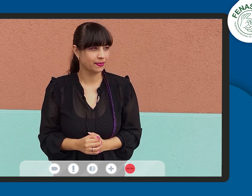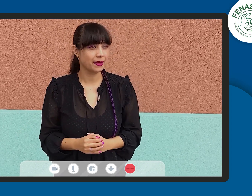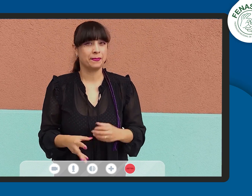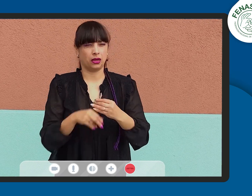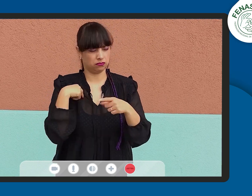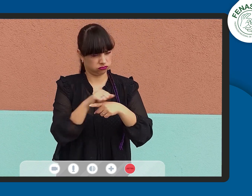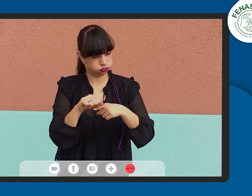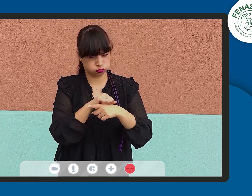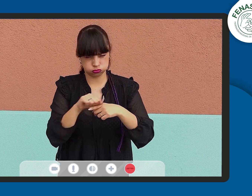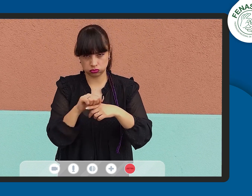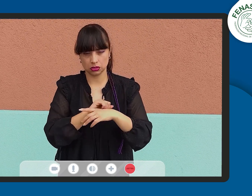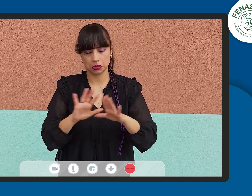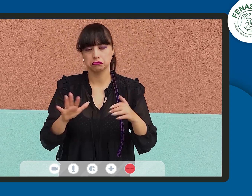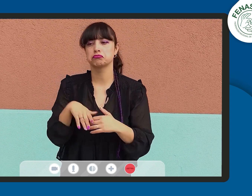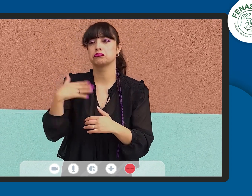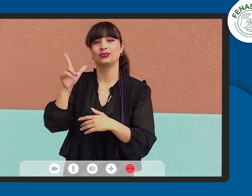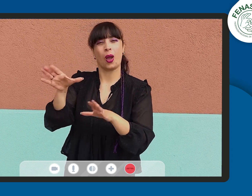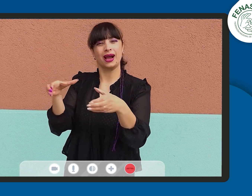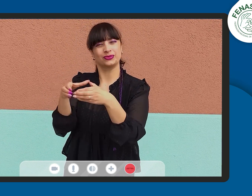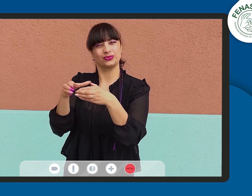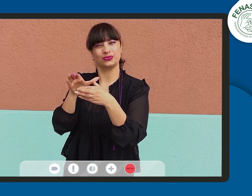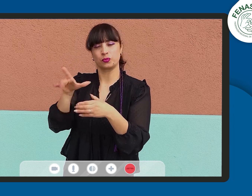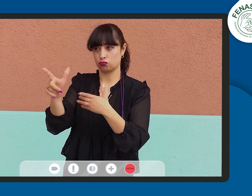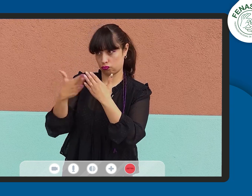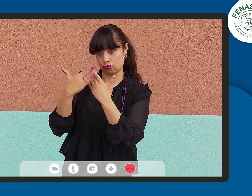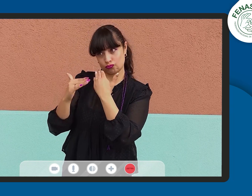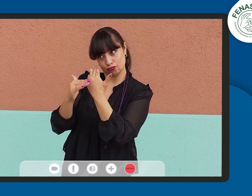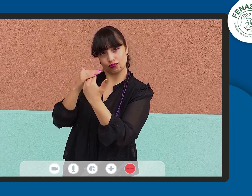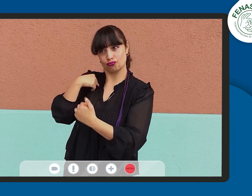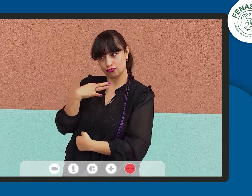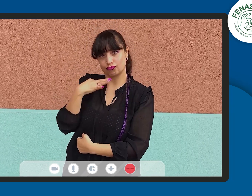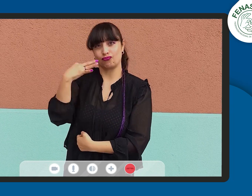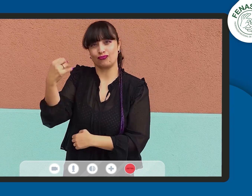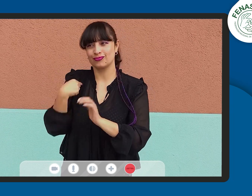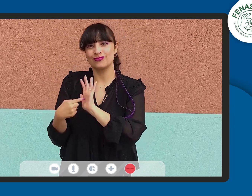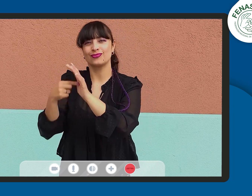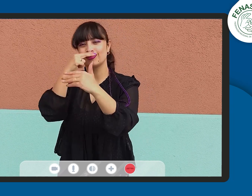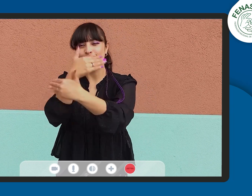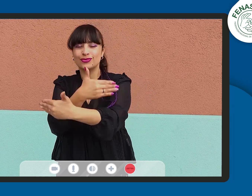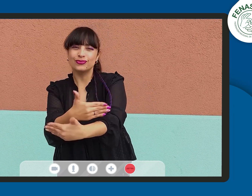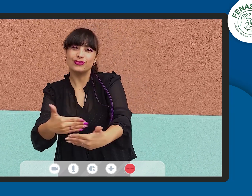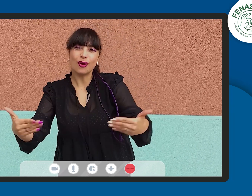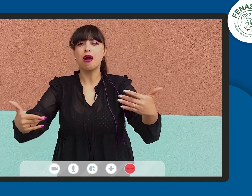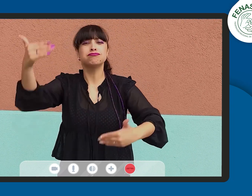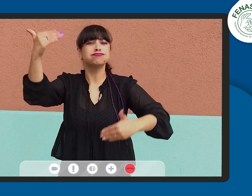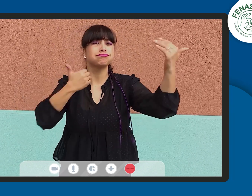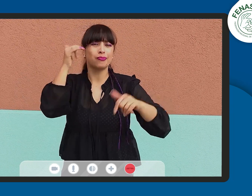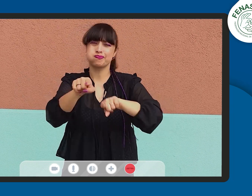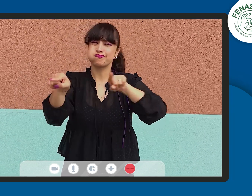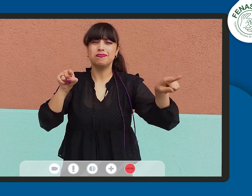cada término que quiera describir. Requiere mucha práctica y memoria. Eventualmente me invitaron en la Asociación de Sordos a hacer